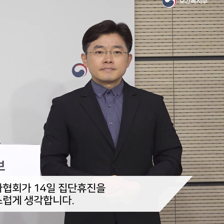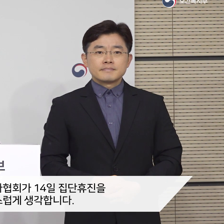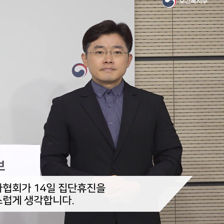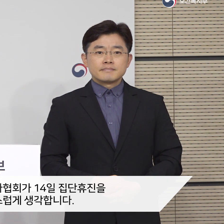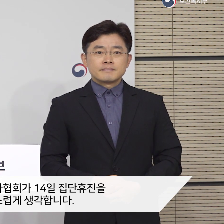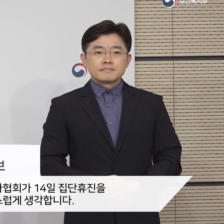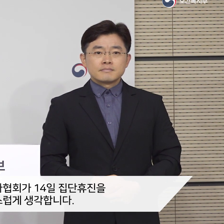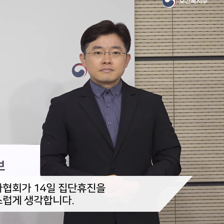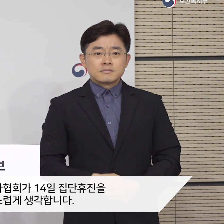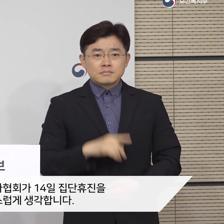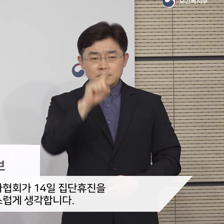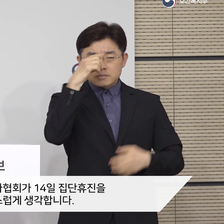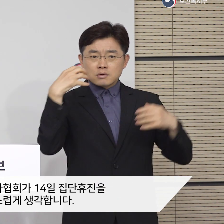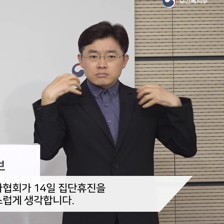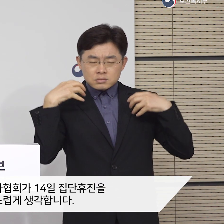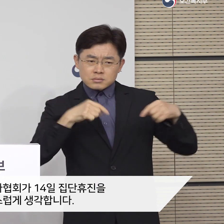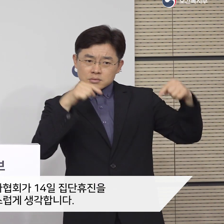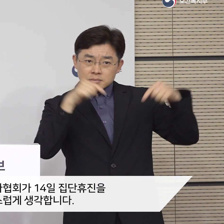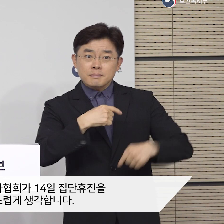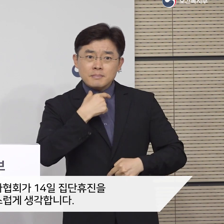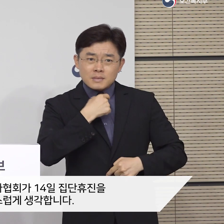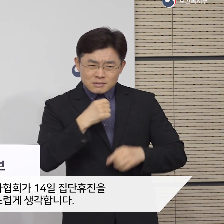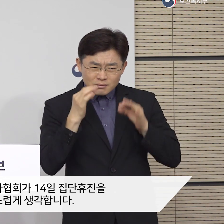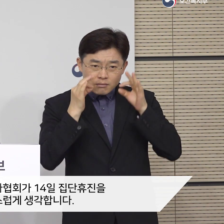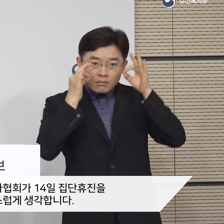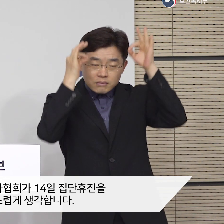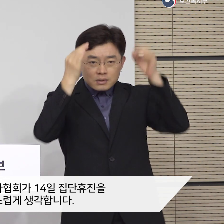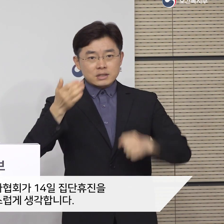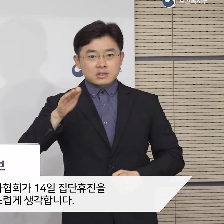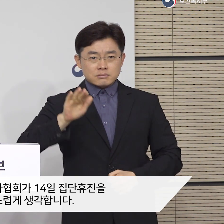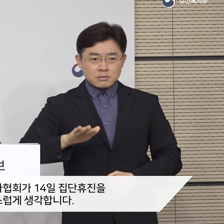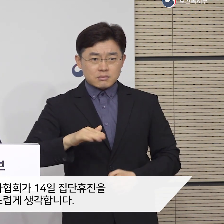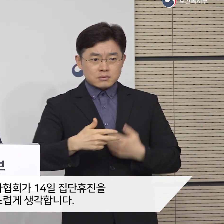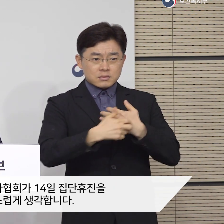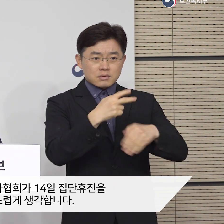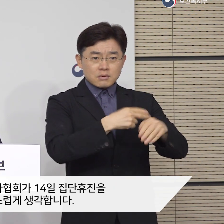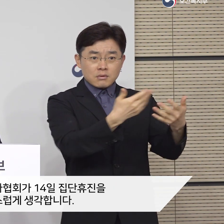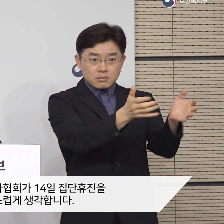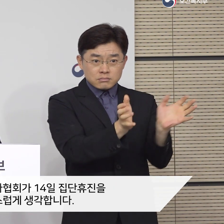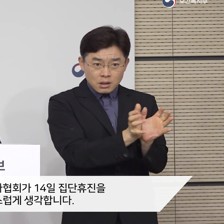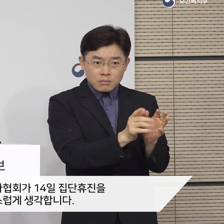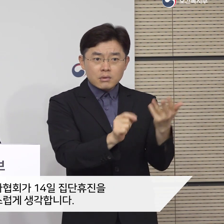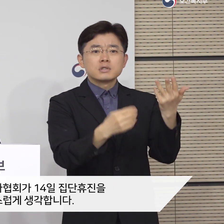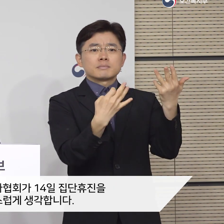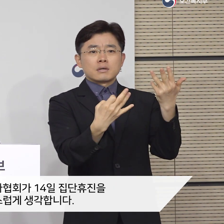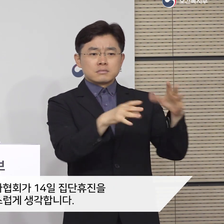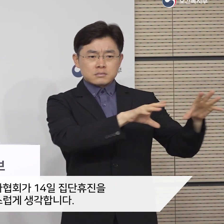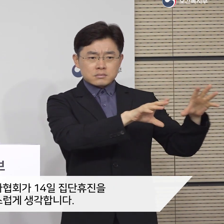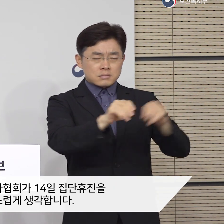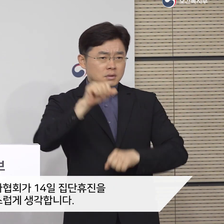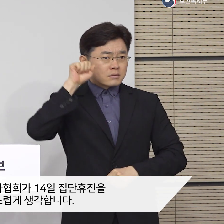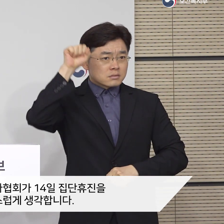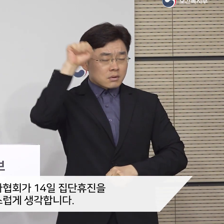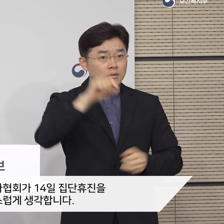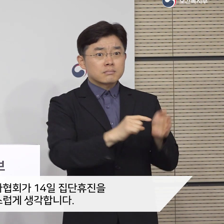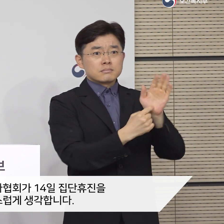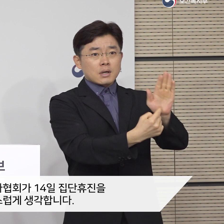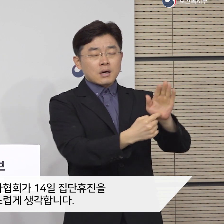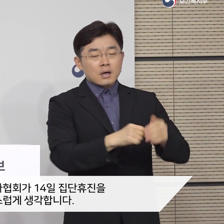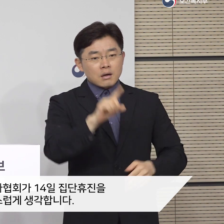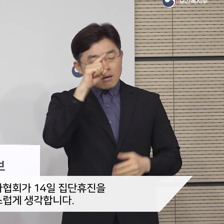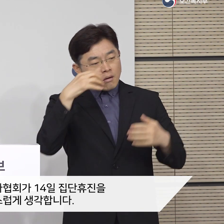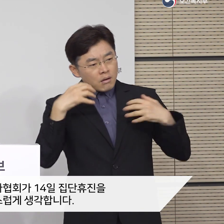이러한 모든 대화 노력에도 불구하고 의사협회가 14일 집단 휴진을 결정한 것에 대해